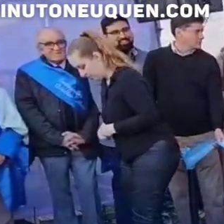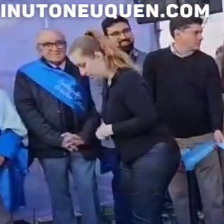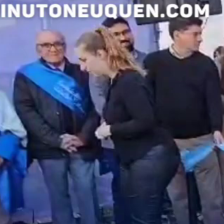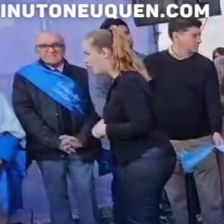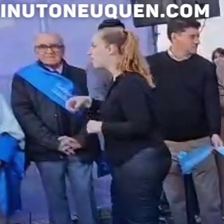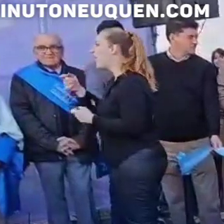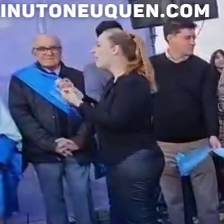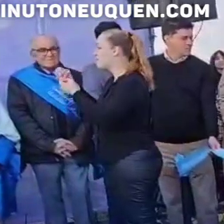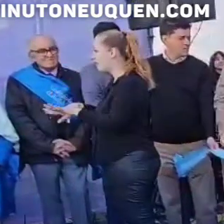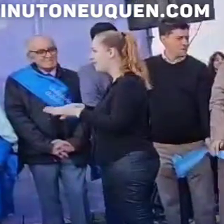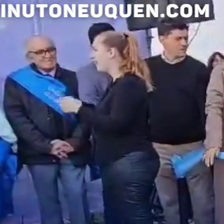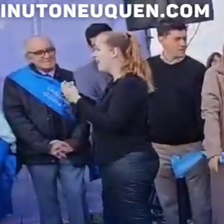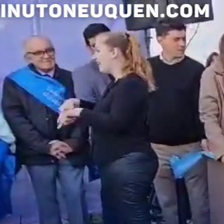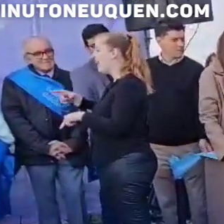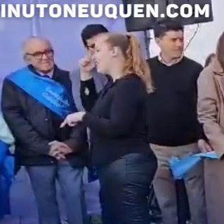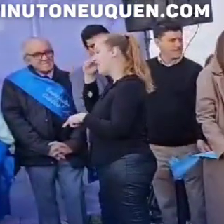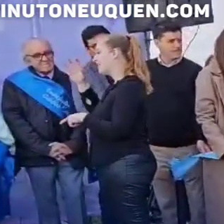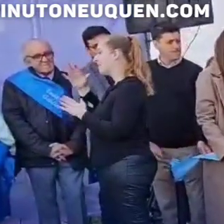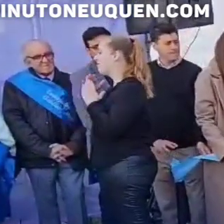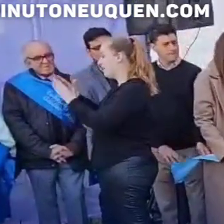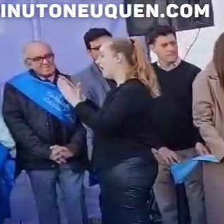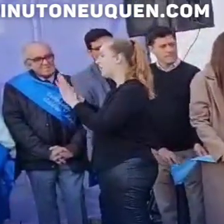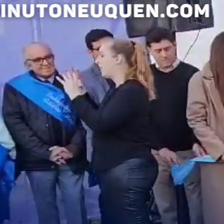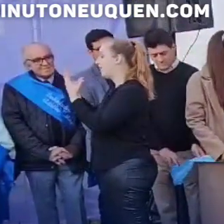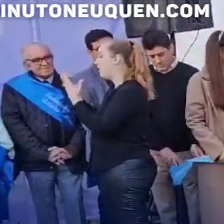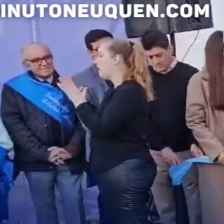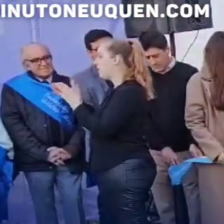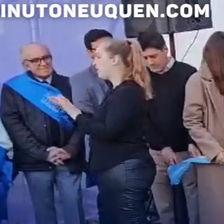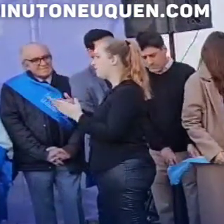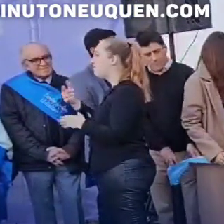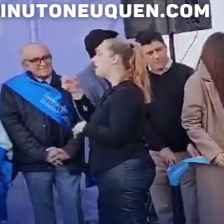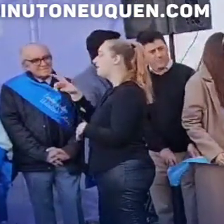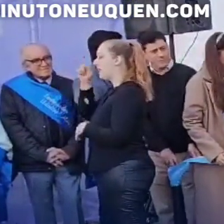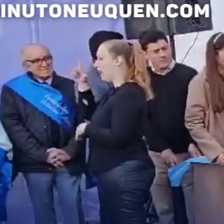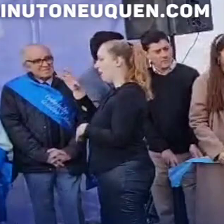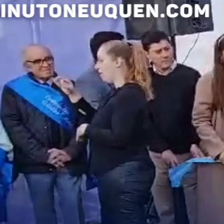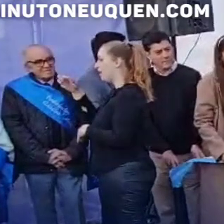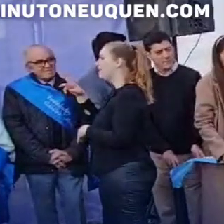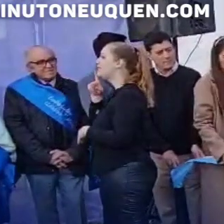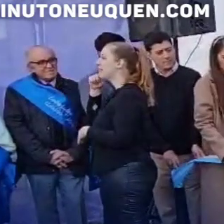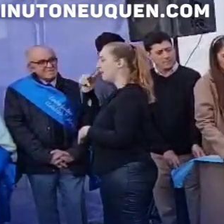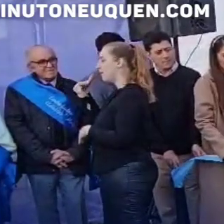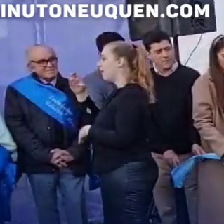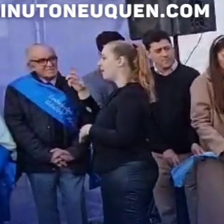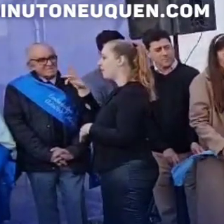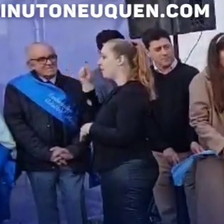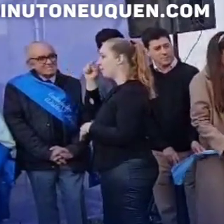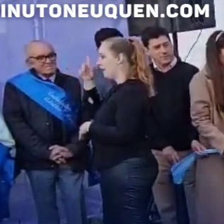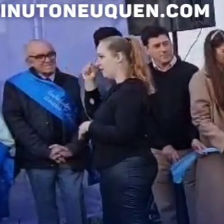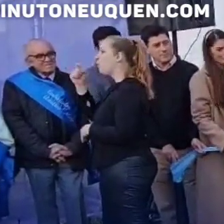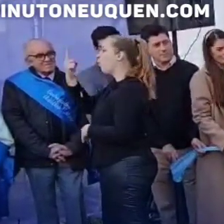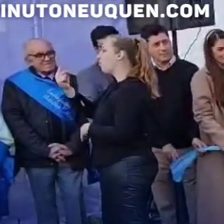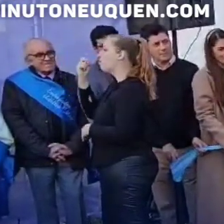para darle inauguración a la décima edición de la Feria Internacional del Libro, Marcelo Martín Verben. ¿Estamos listos? ¿Hacemos una cuenta?